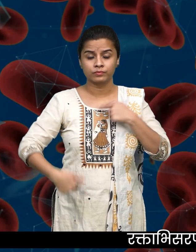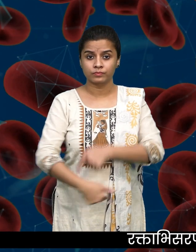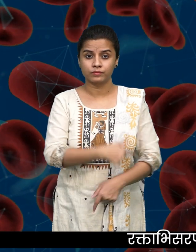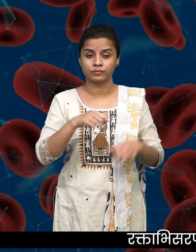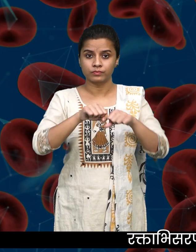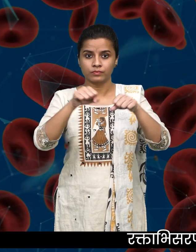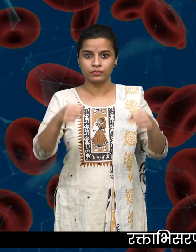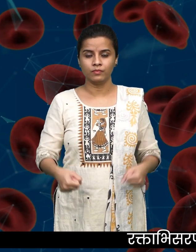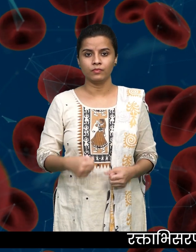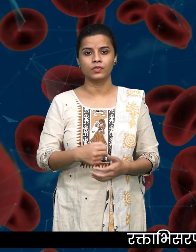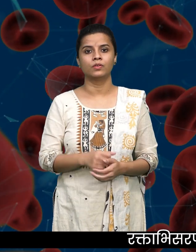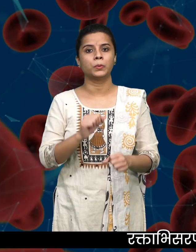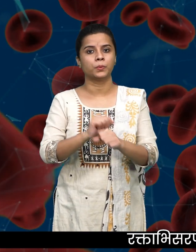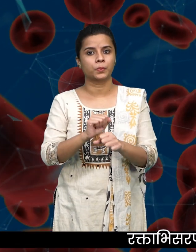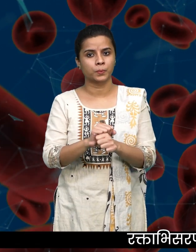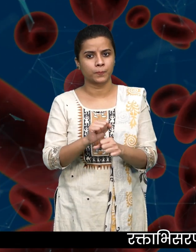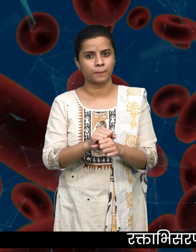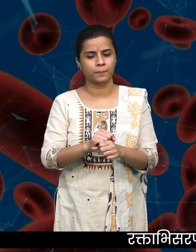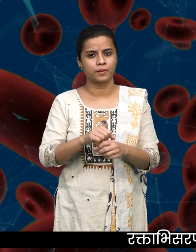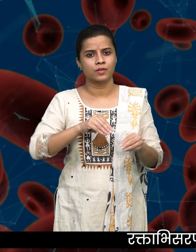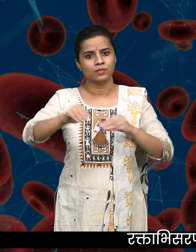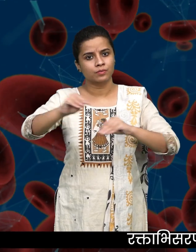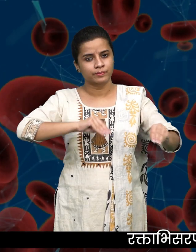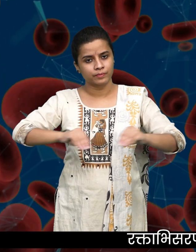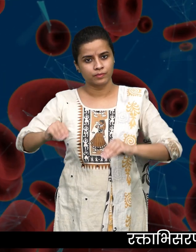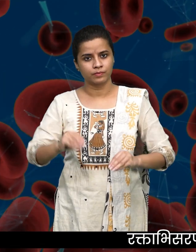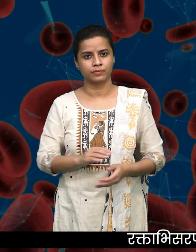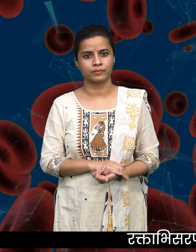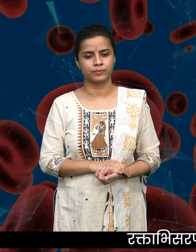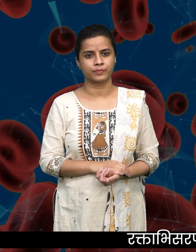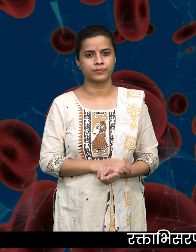रक्ताभिसरण प्रणाली विविध अवयवांद्वारे पाणी,